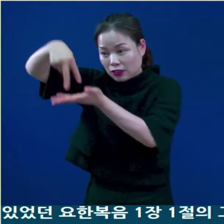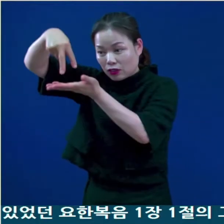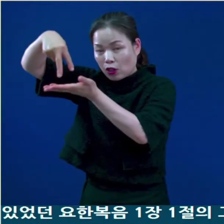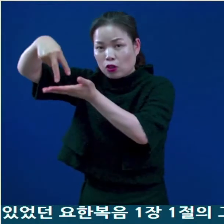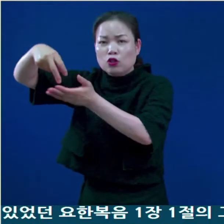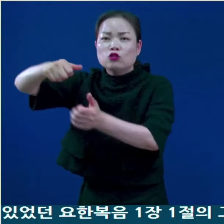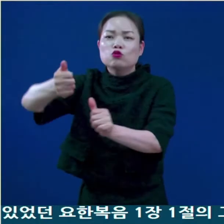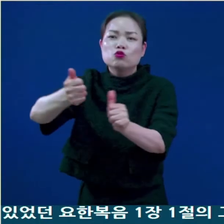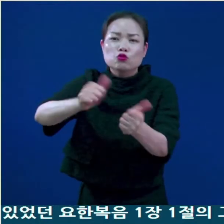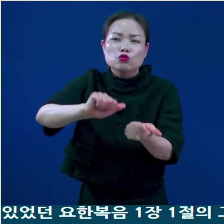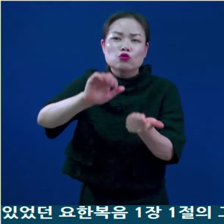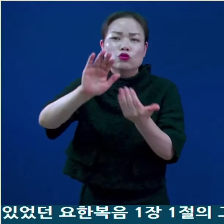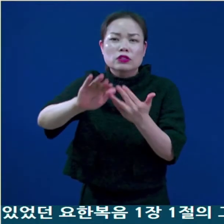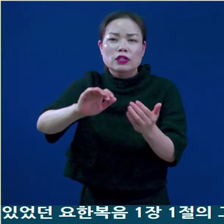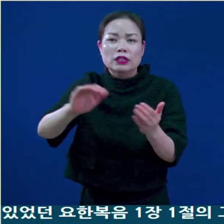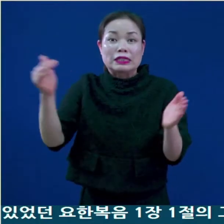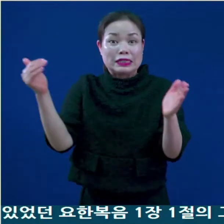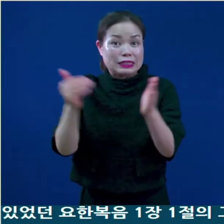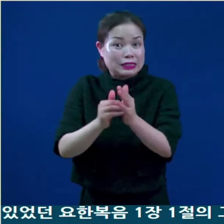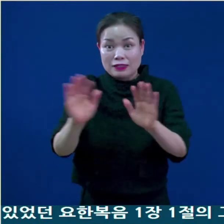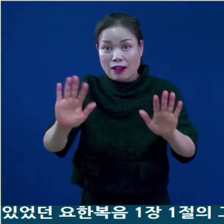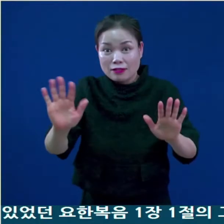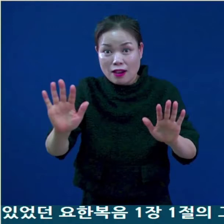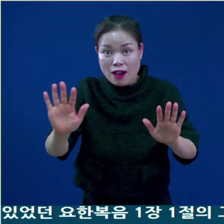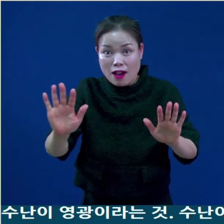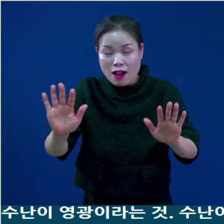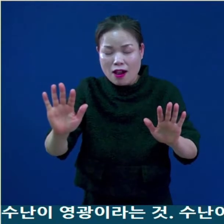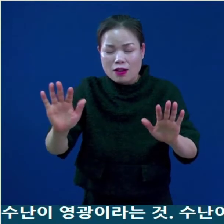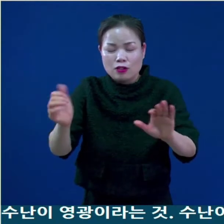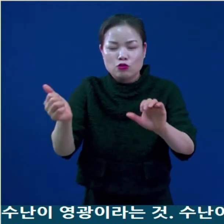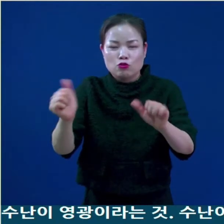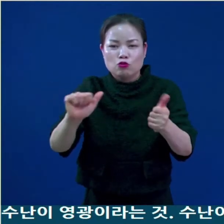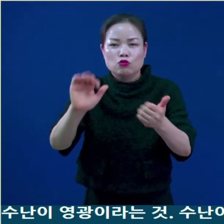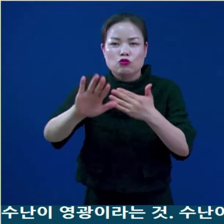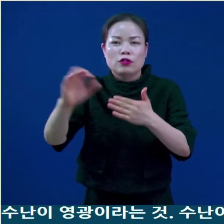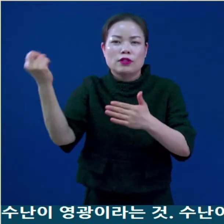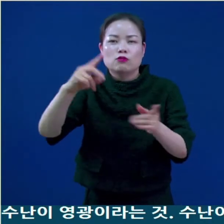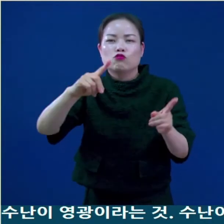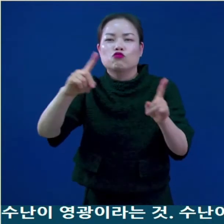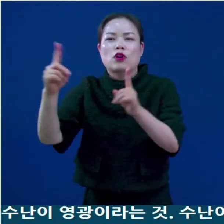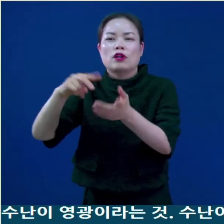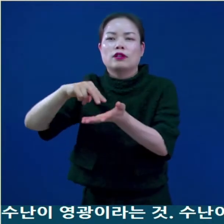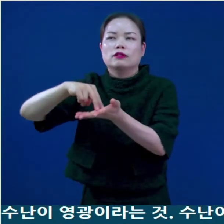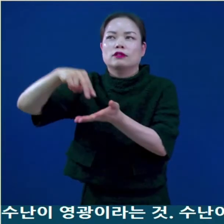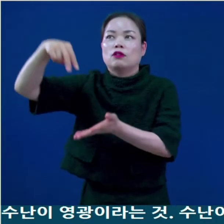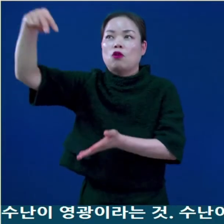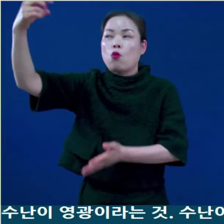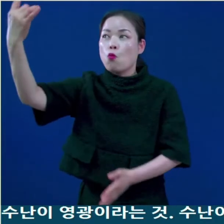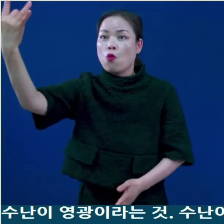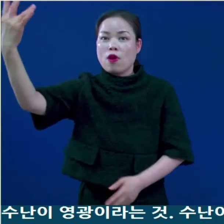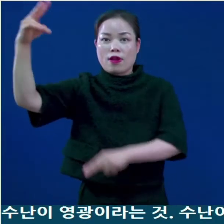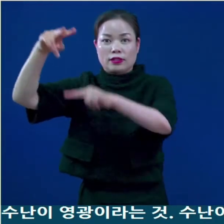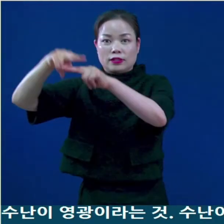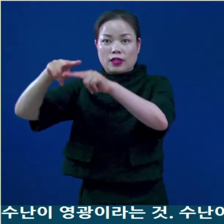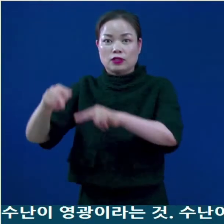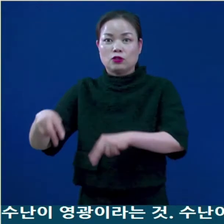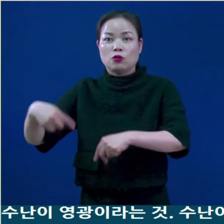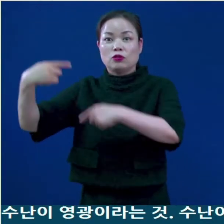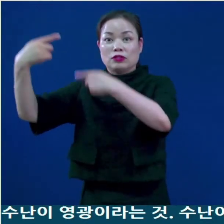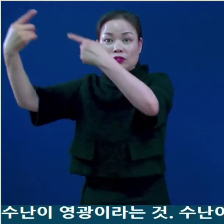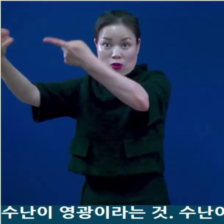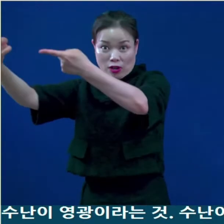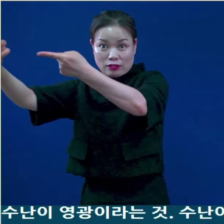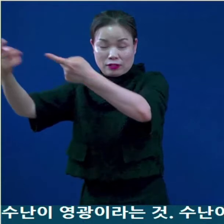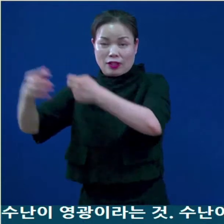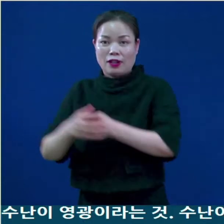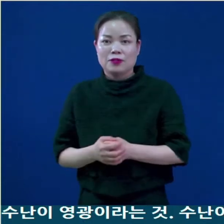죽으신 것이 끝이 아니고 돌아가셨다. 원래 위치로 돌아가셨다. 이제 잘